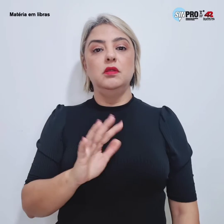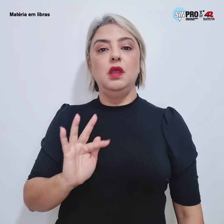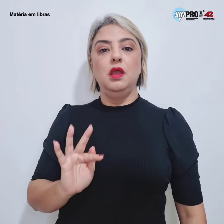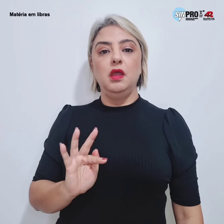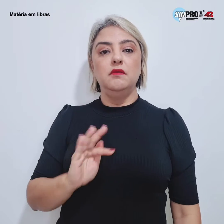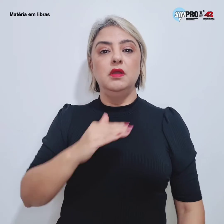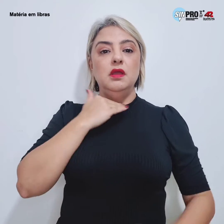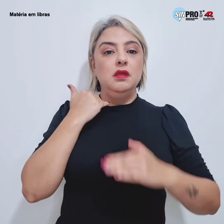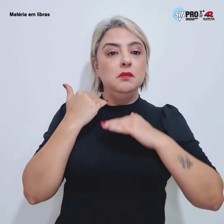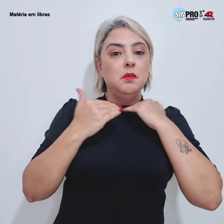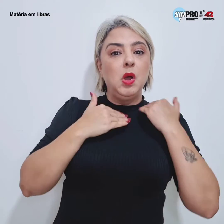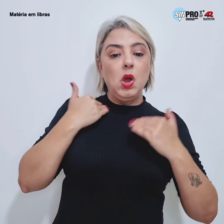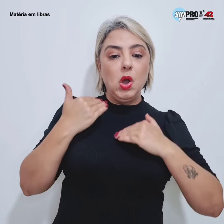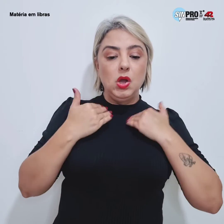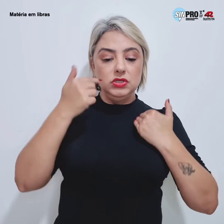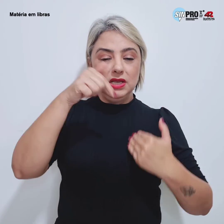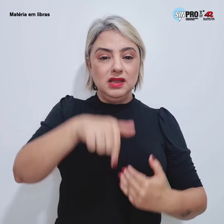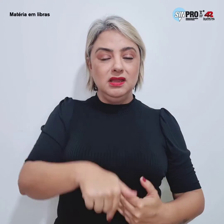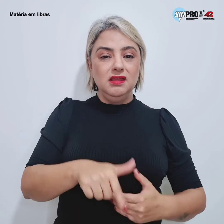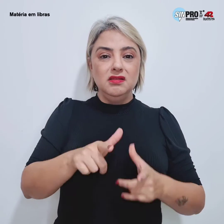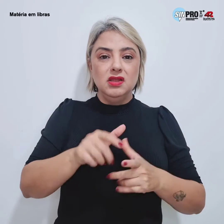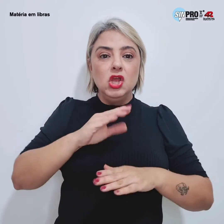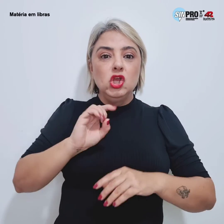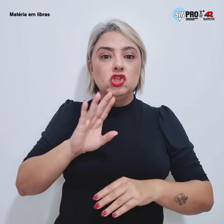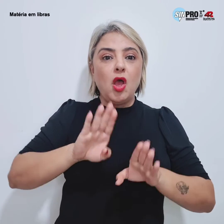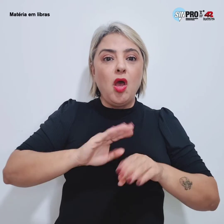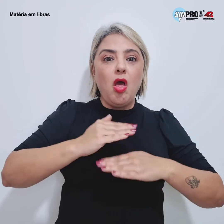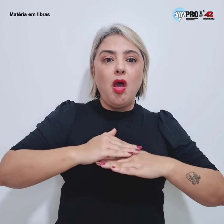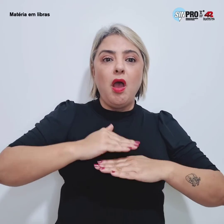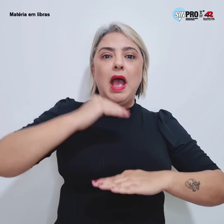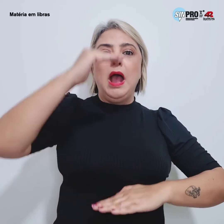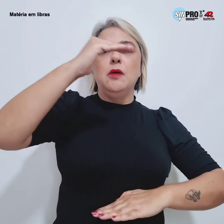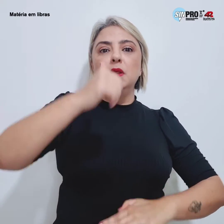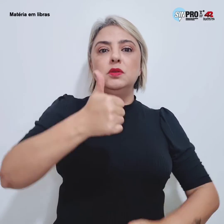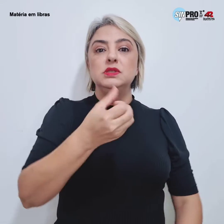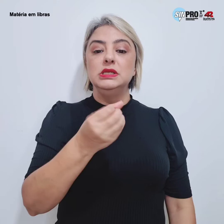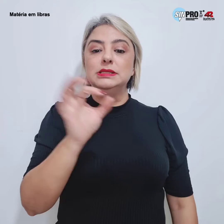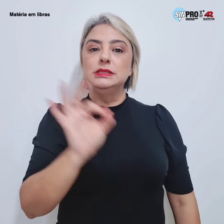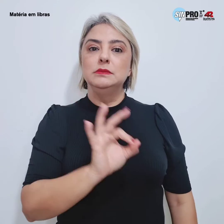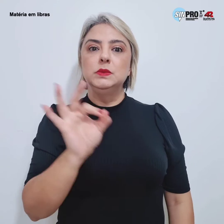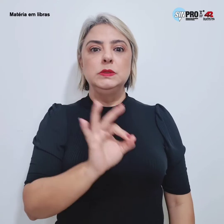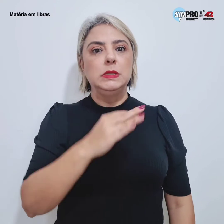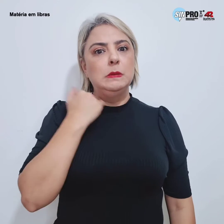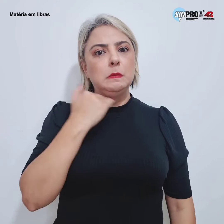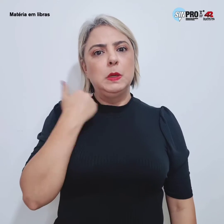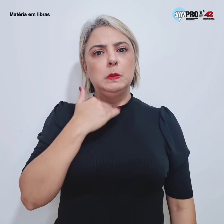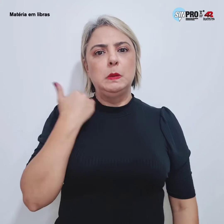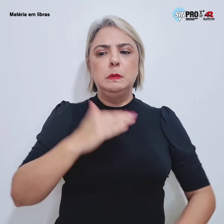do DF, e os óbitos pela Covid-19 cresceram em 160%.